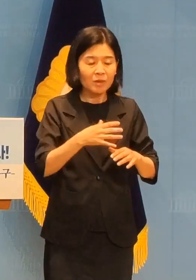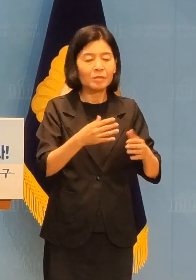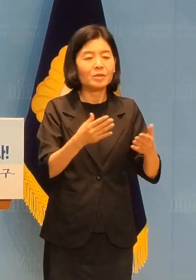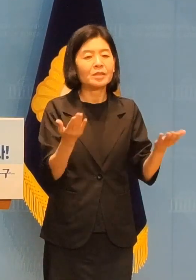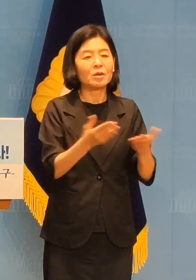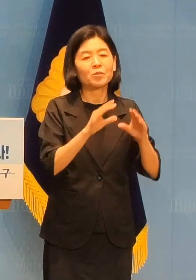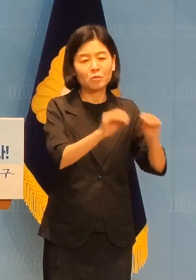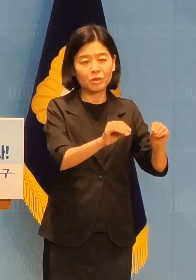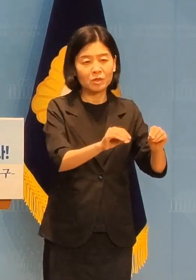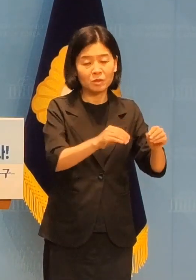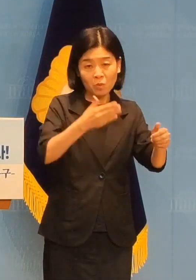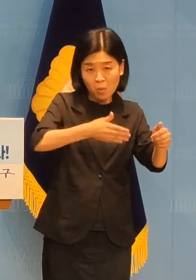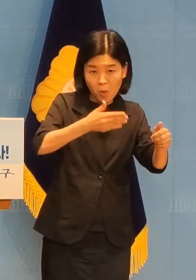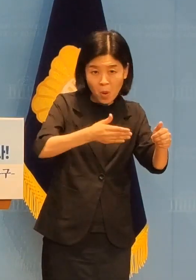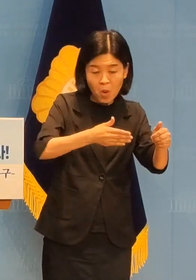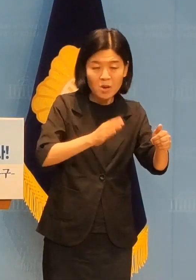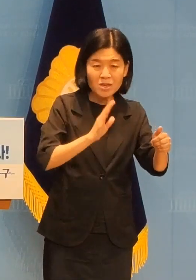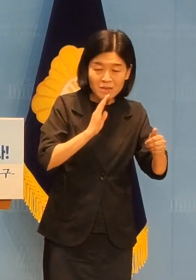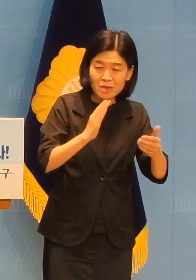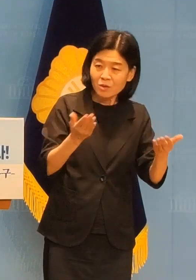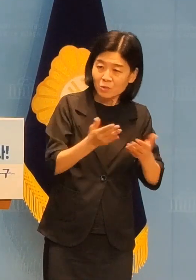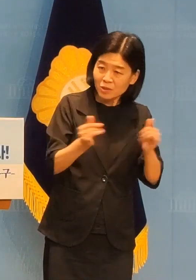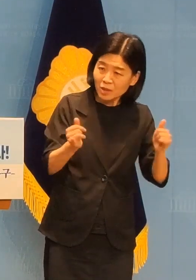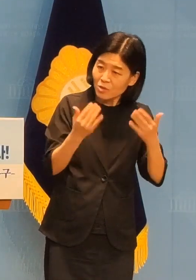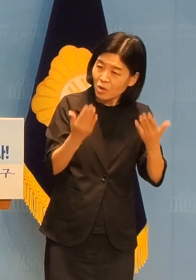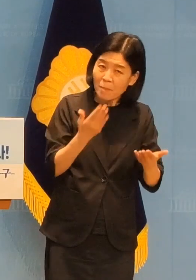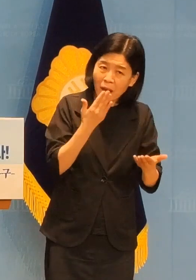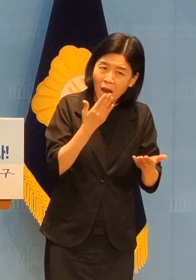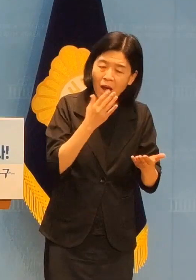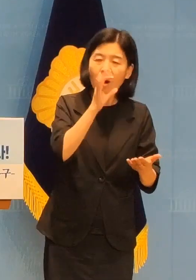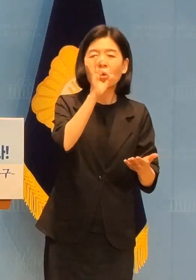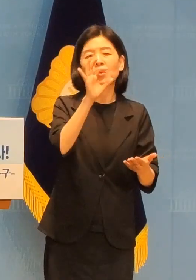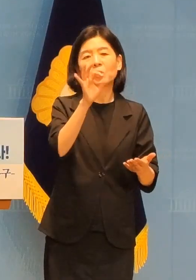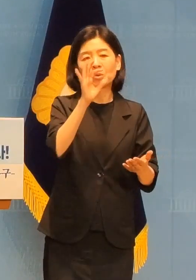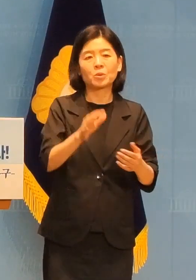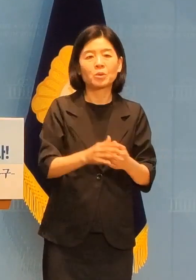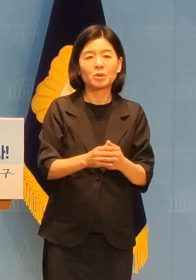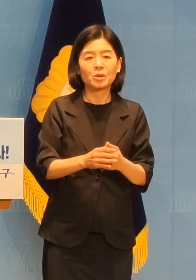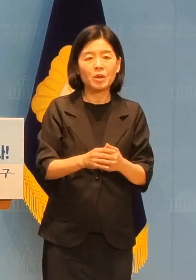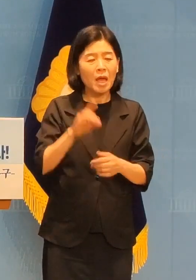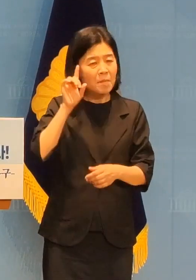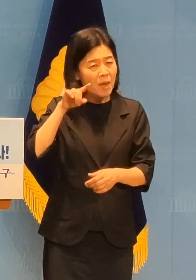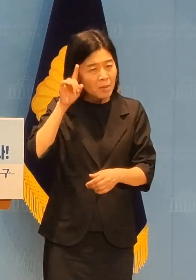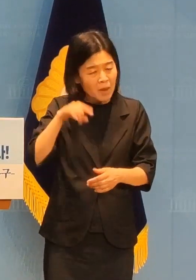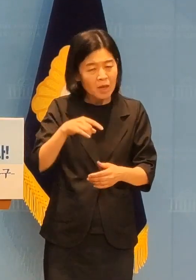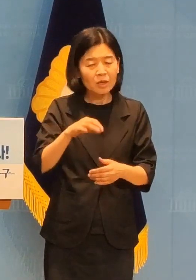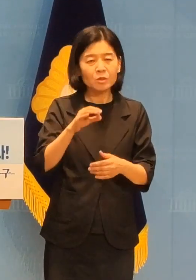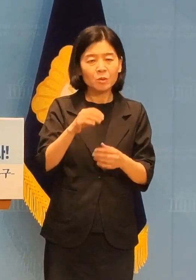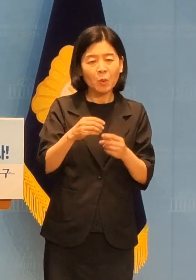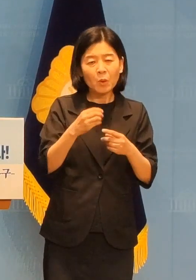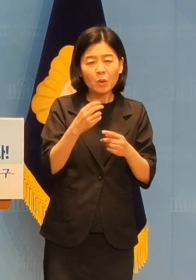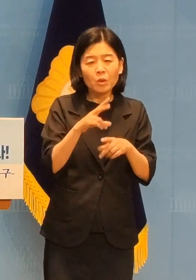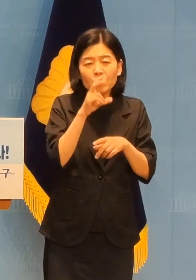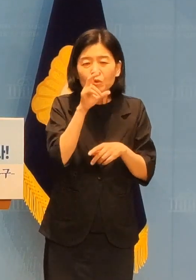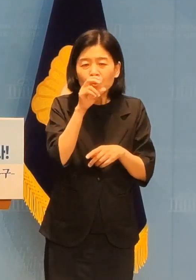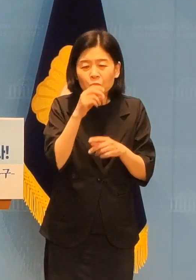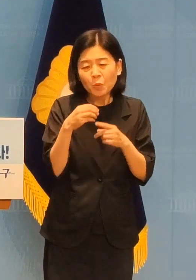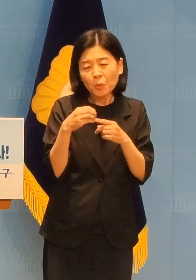노동자들에게 작업중지권은 그림의 떡일 뿐입니다. 당장 하루를 벌어 하루를 살아가는 일용직